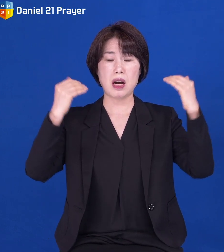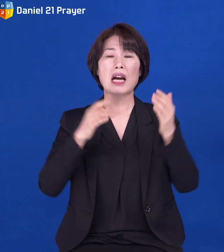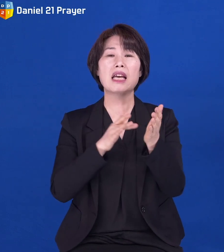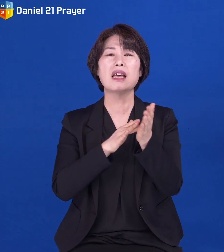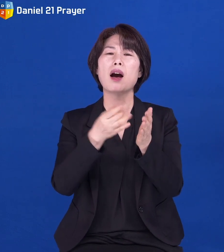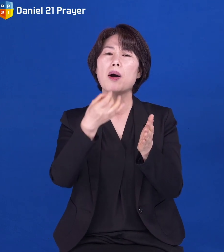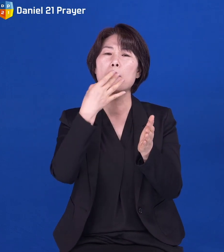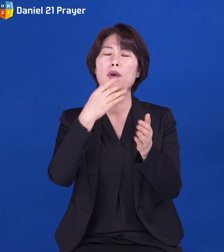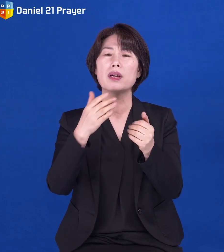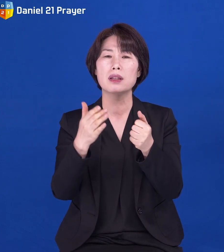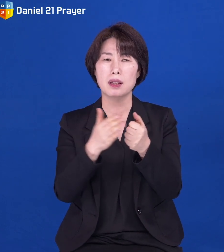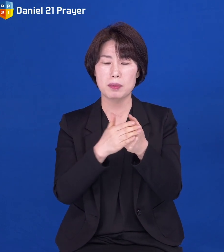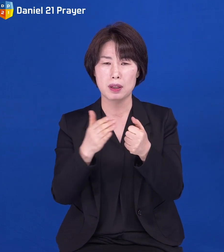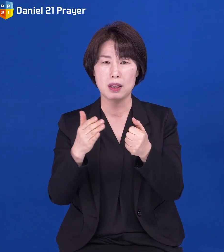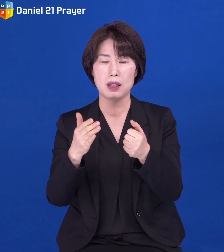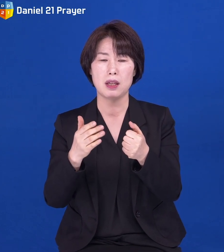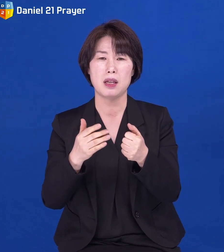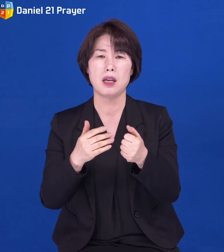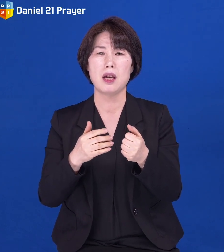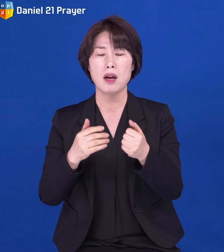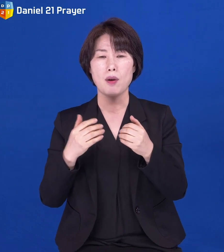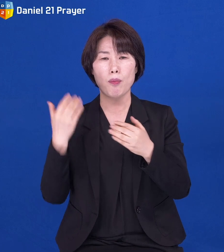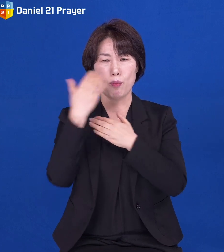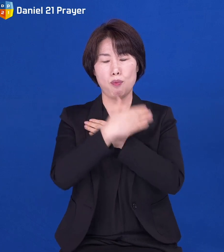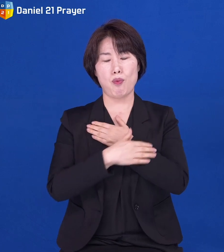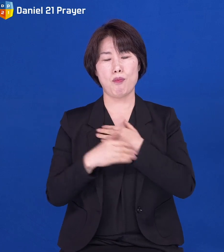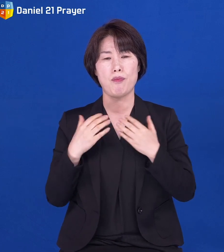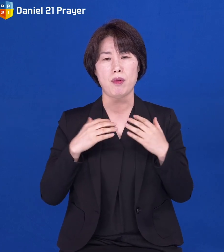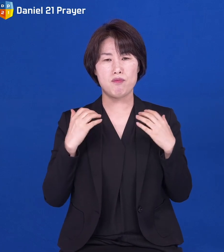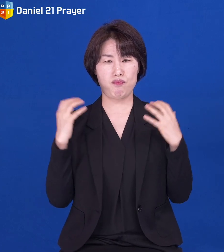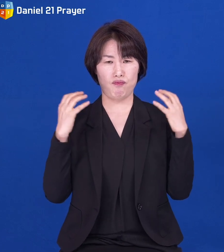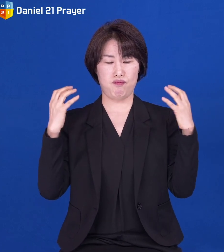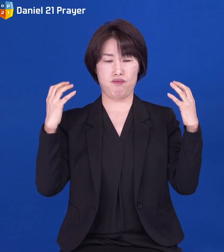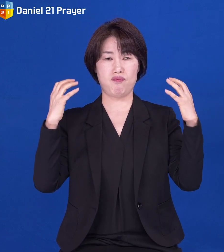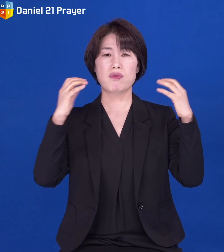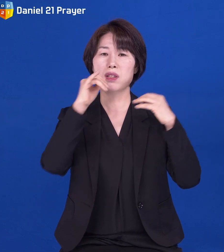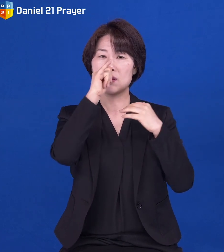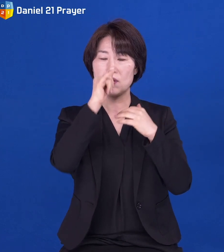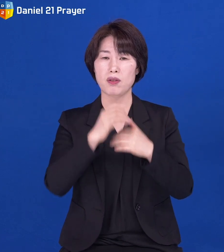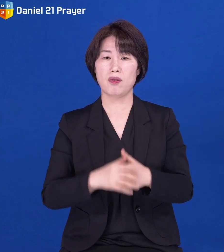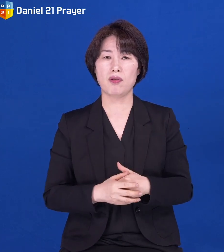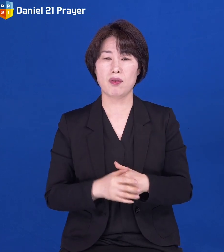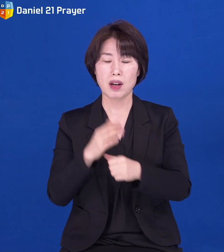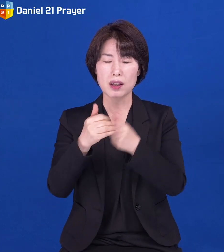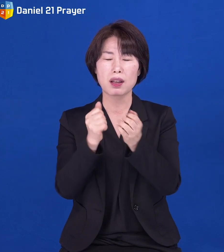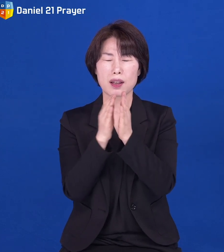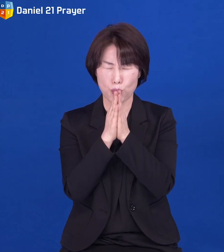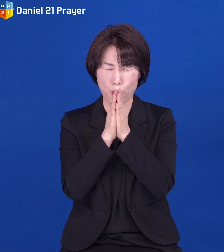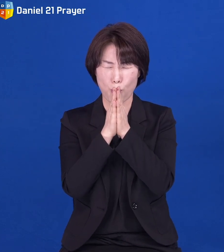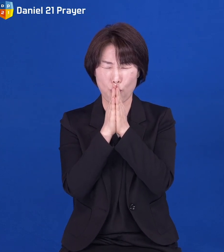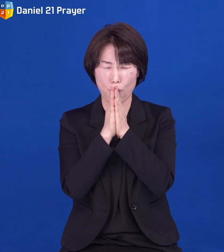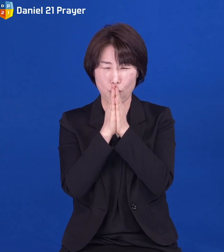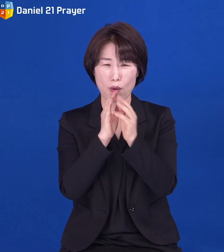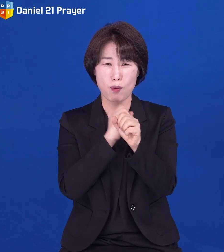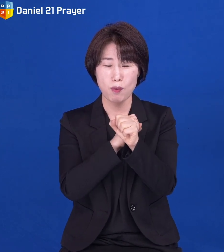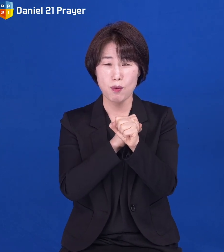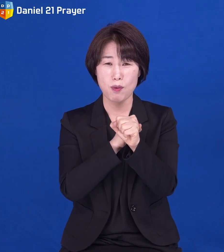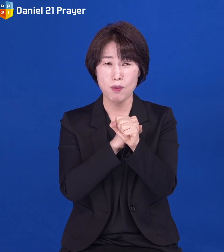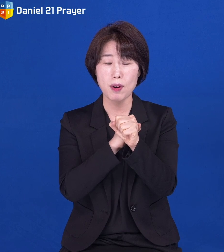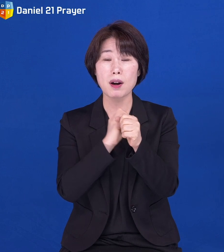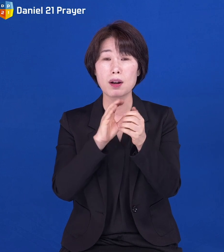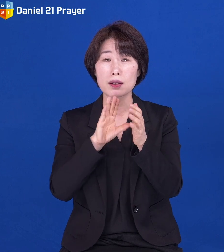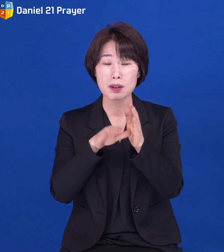저는 어렸을 때 안 먹였는데 될 줄 알고 하나님한테 기도하면 막 그래도 좀 괜찮아질 줄 알고 하나님의 방식으로 막 키울 거야 이러면서